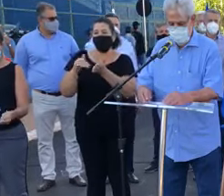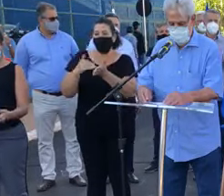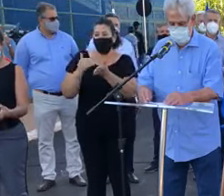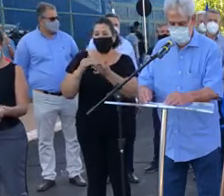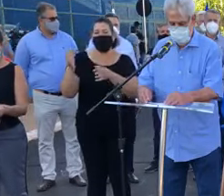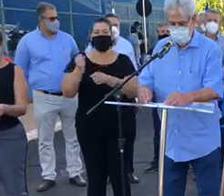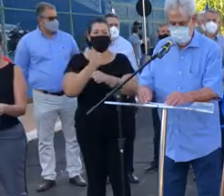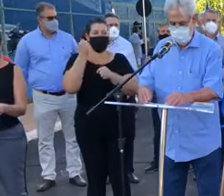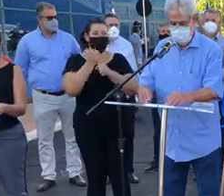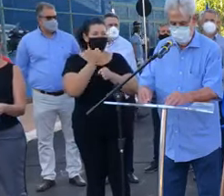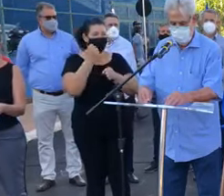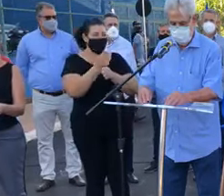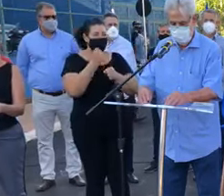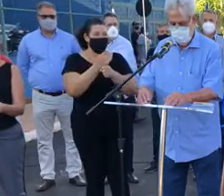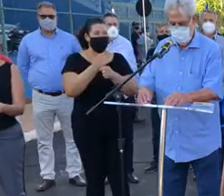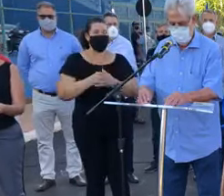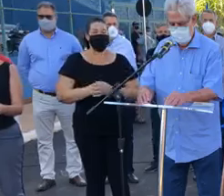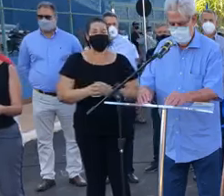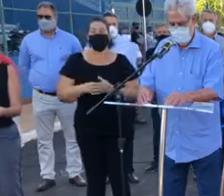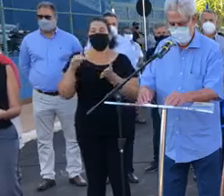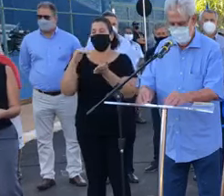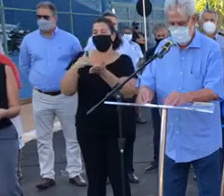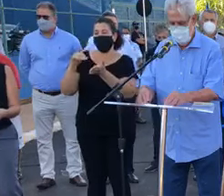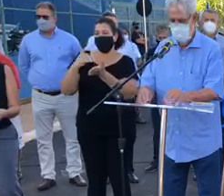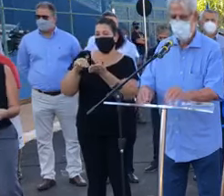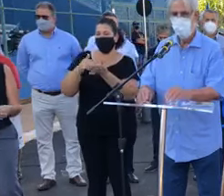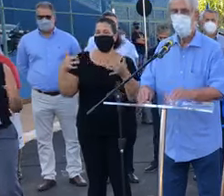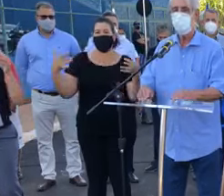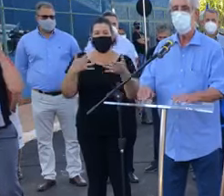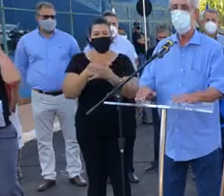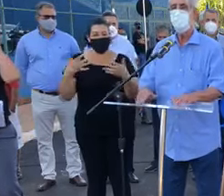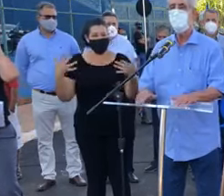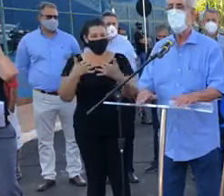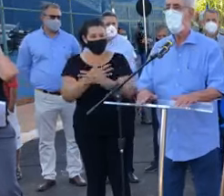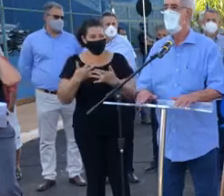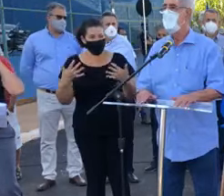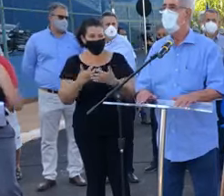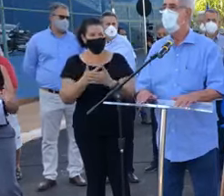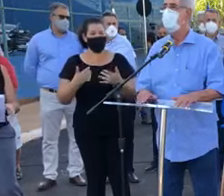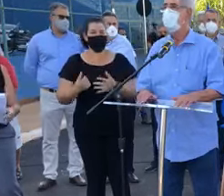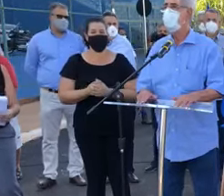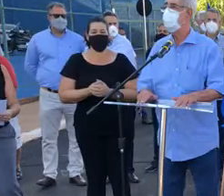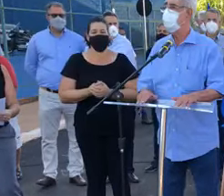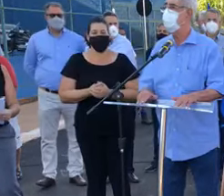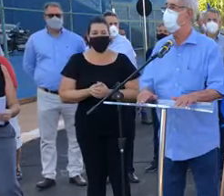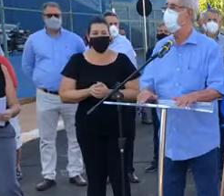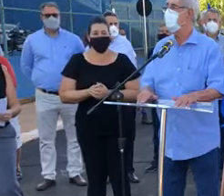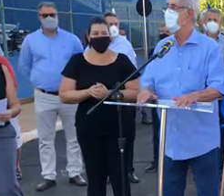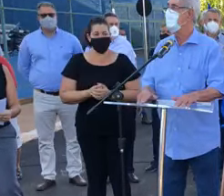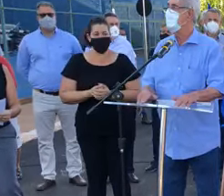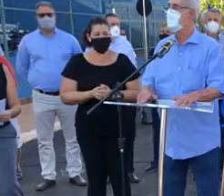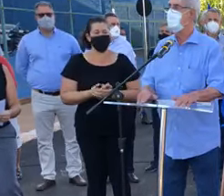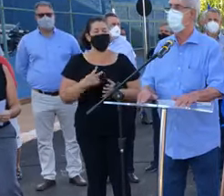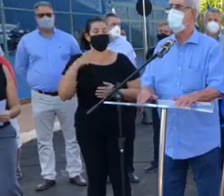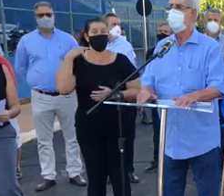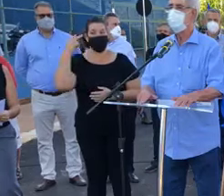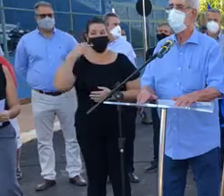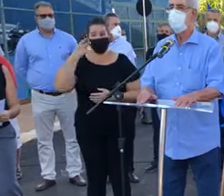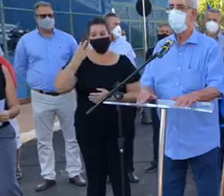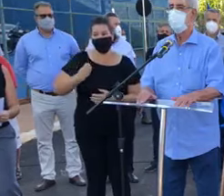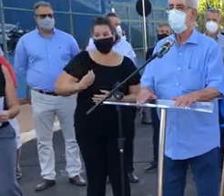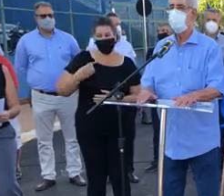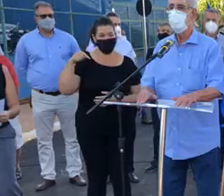de obras, Norberto Nunes, senhor secretário de Trânsito e Transporte, Divonei Gonçalves, vereadores que